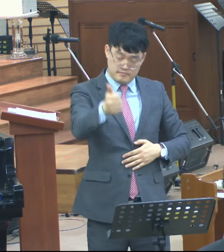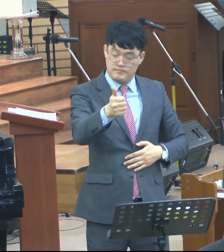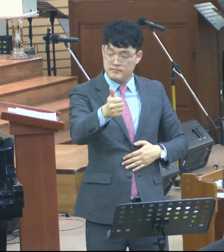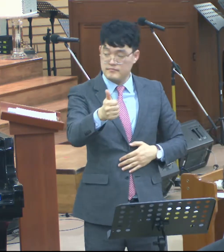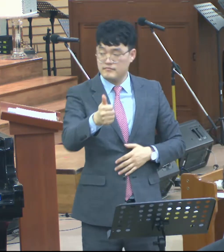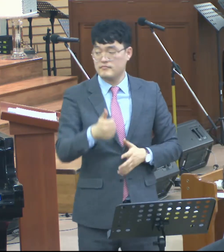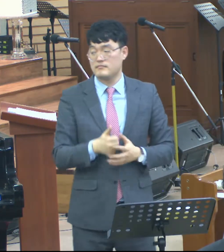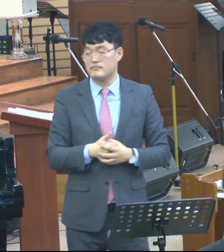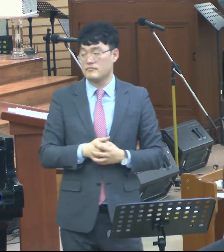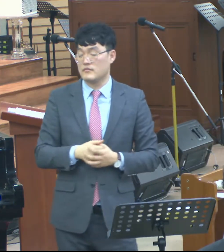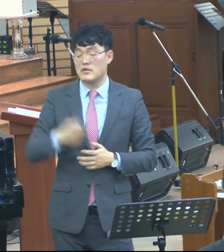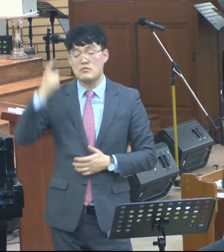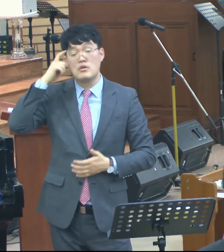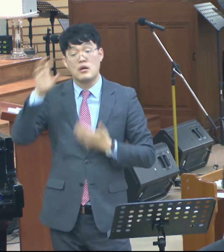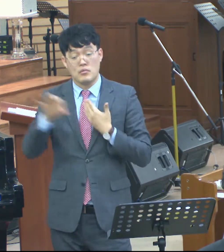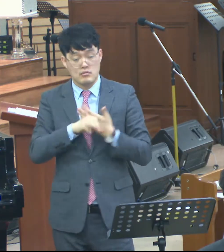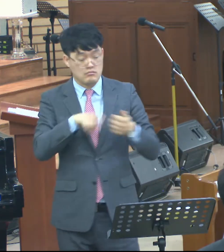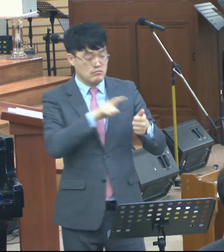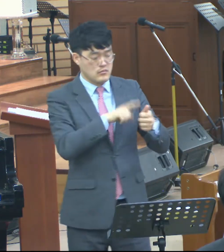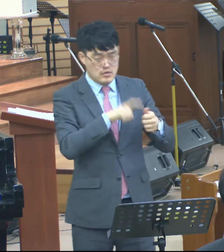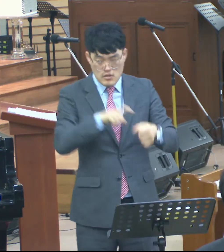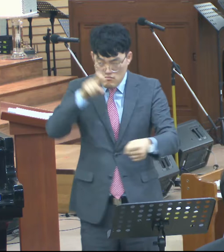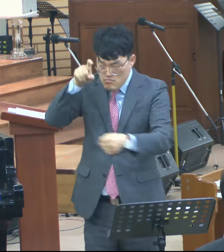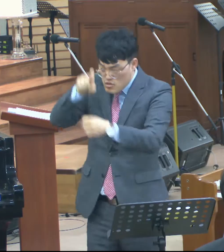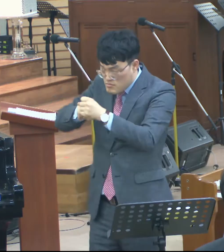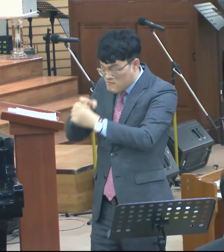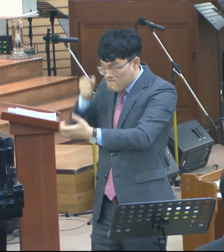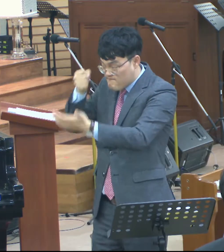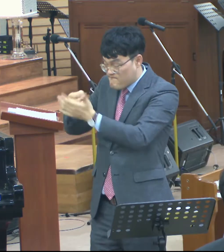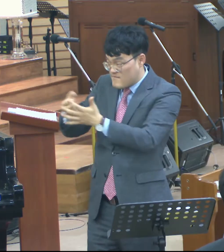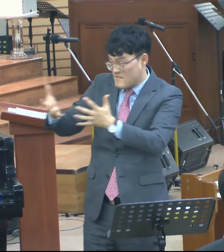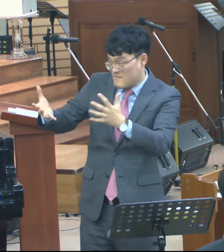왜냐하면 목표를 정해서 손에 넣기 전에는 밥을 안 먹는 사람이거든요.